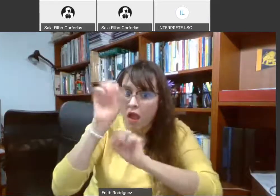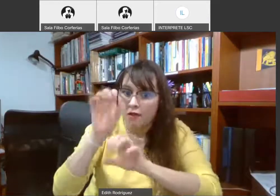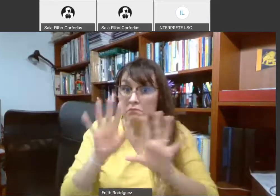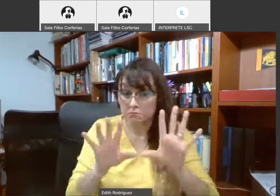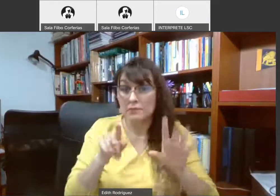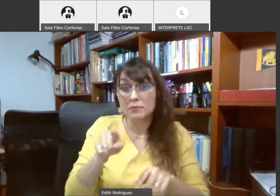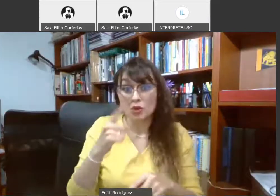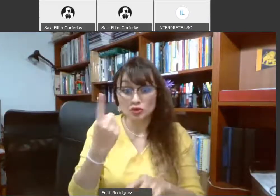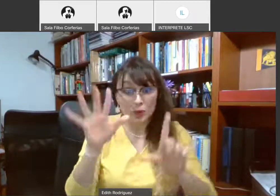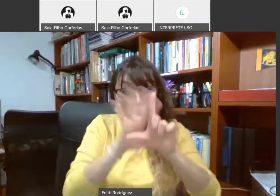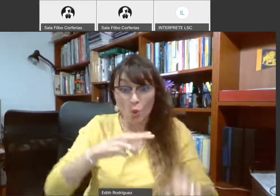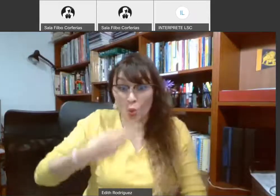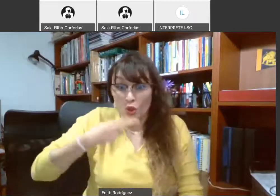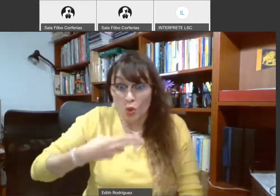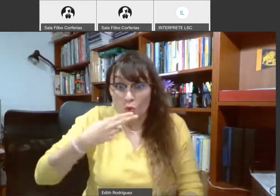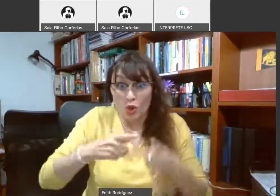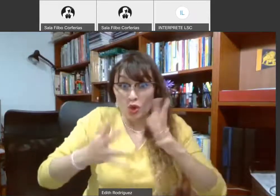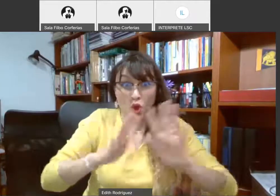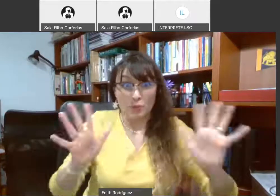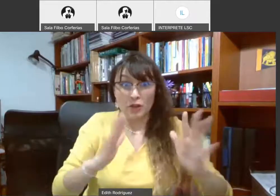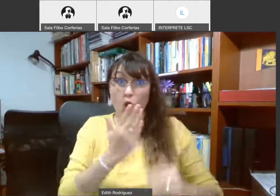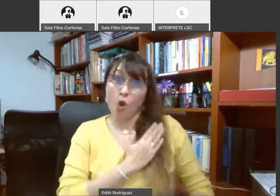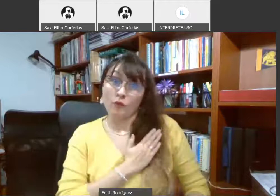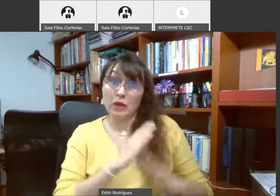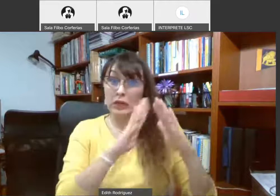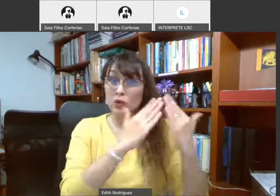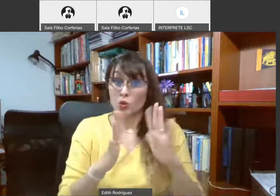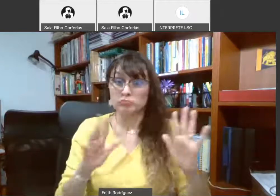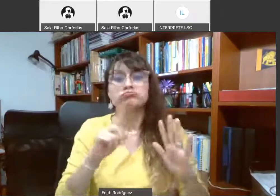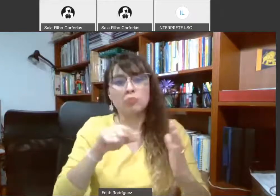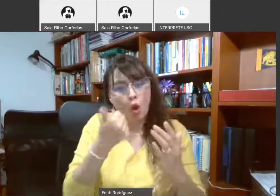está, también hay unos videos subtitulados que los pueden tomar.